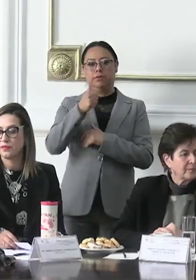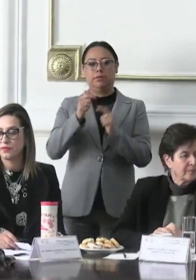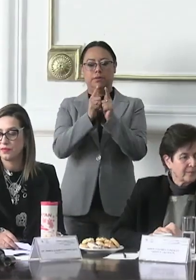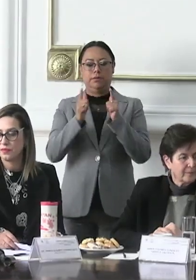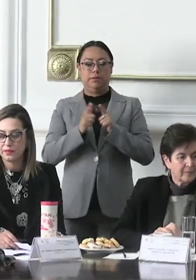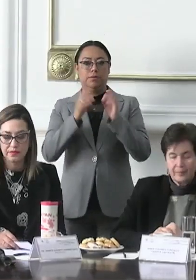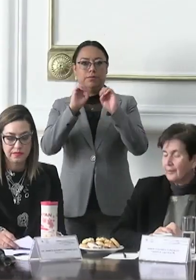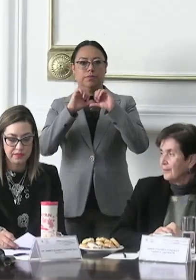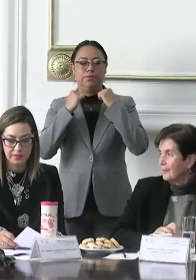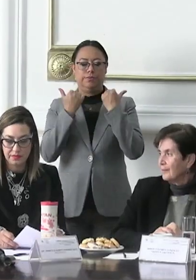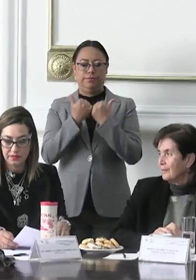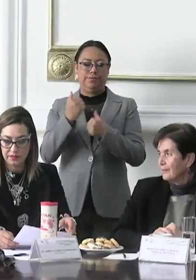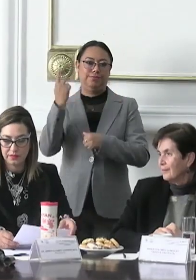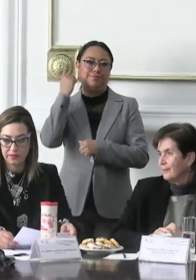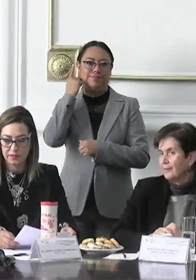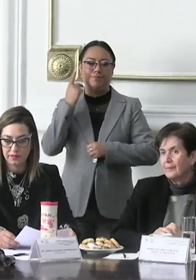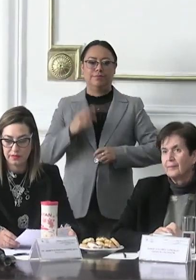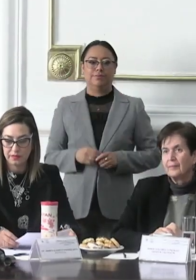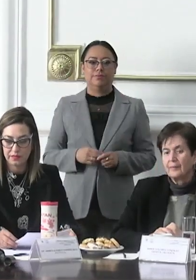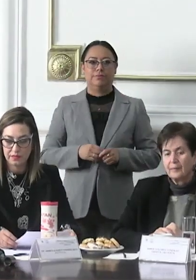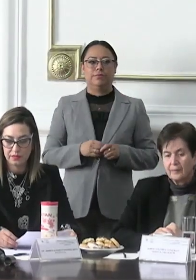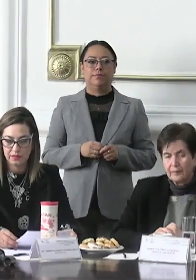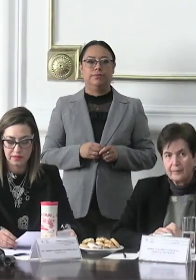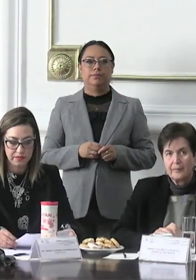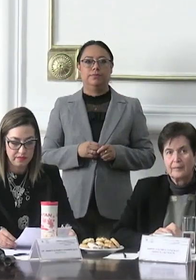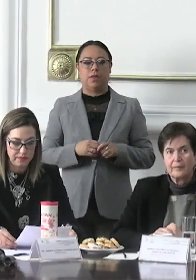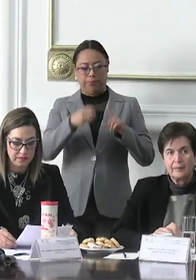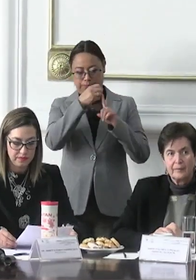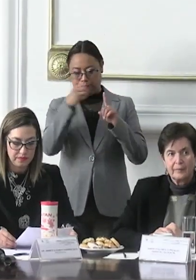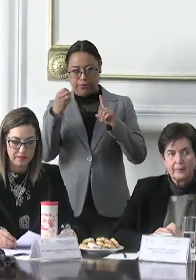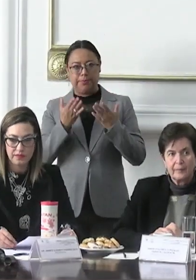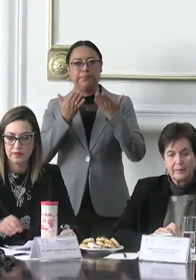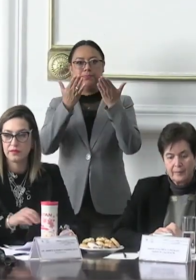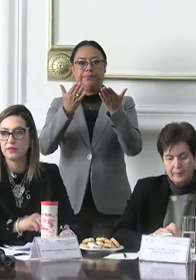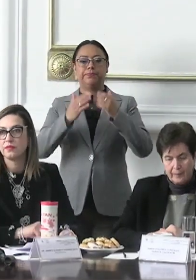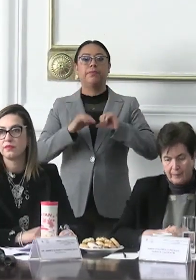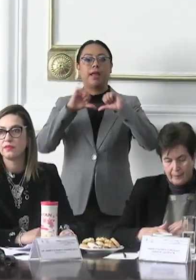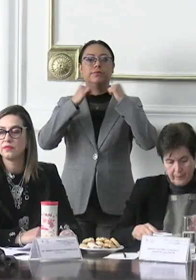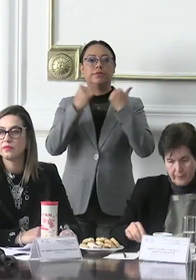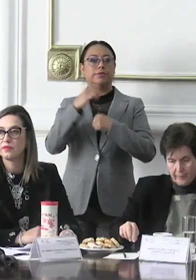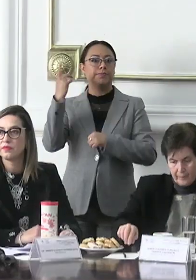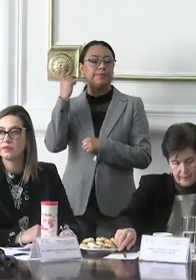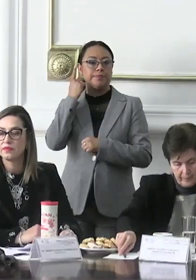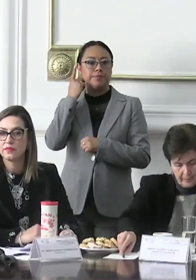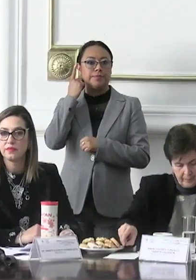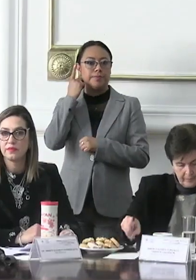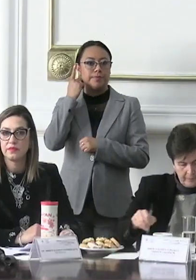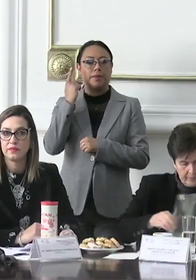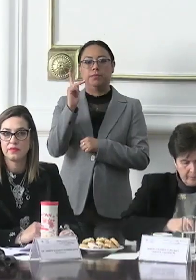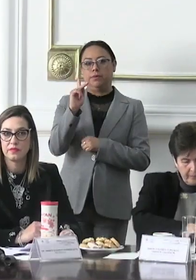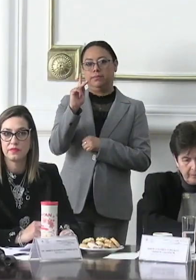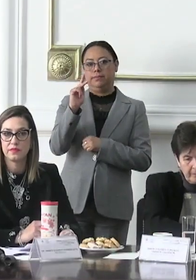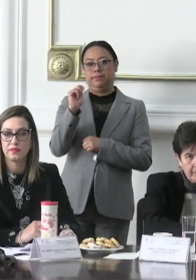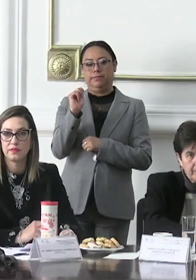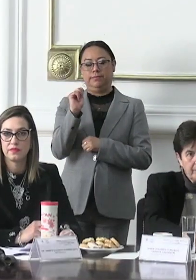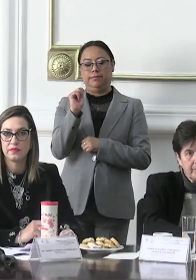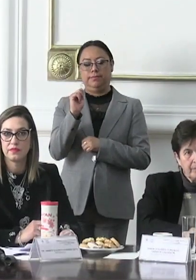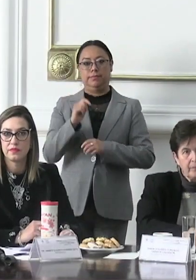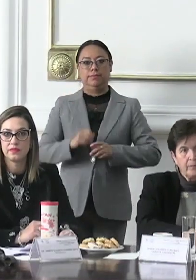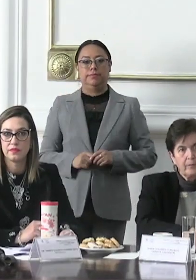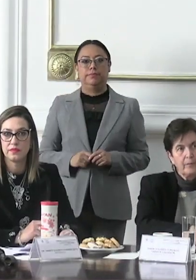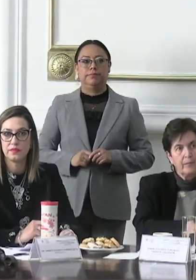grupo o asociación parlamentaria en el orden siguiente. Asociación Parlamentaria Progresista de